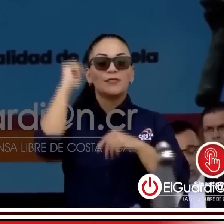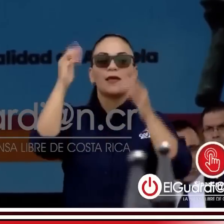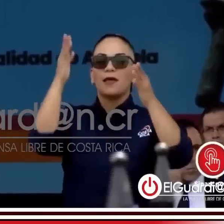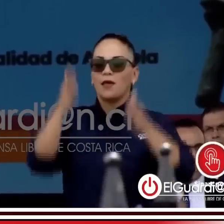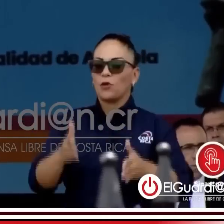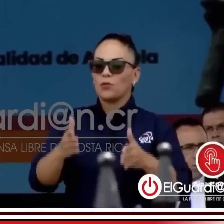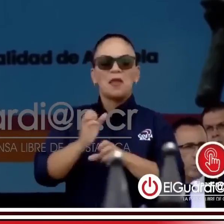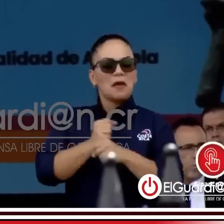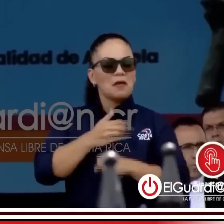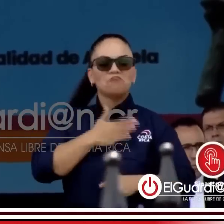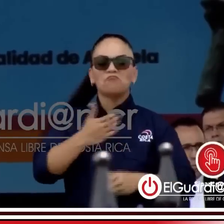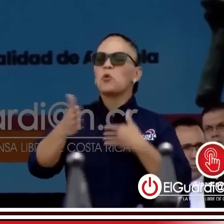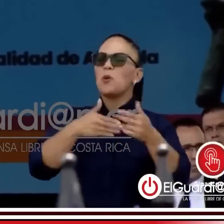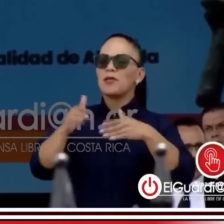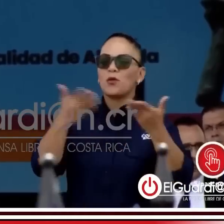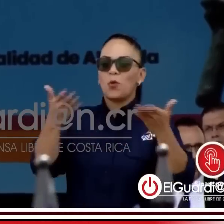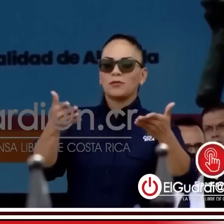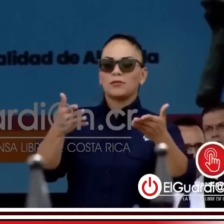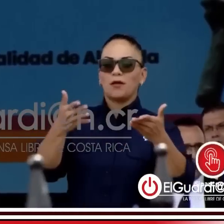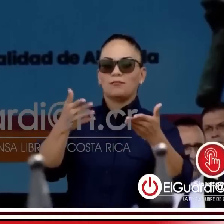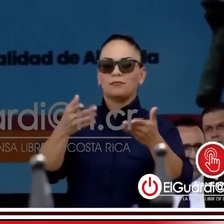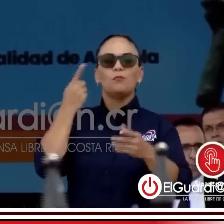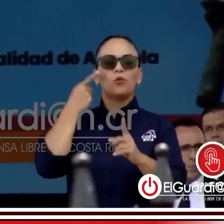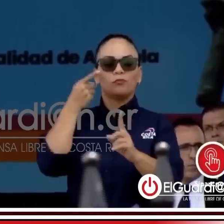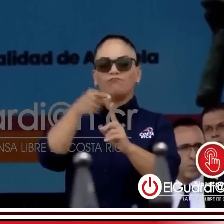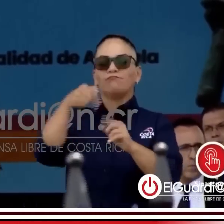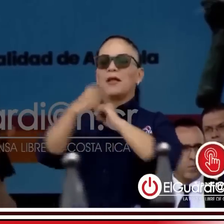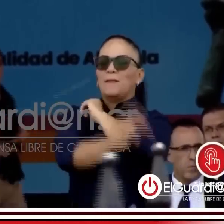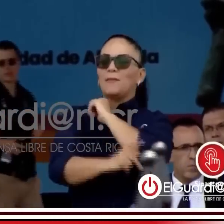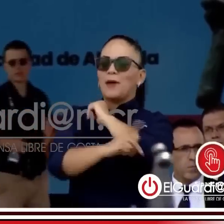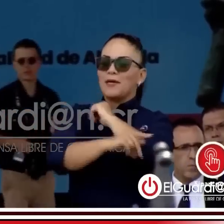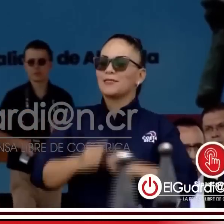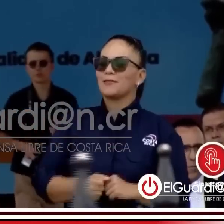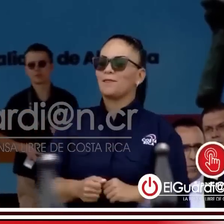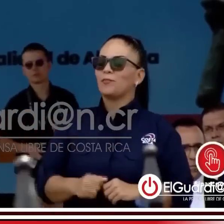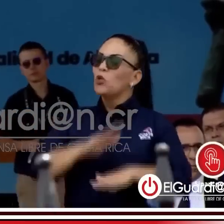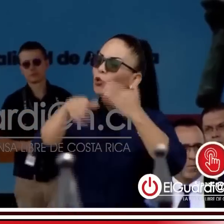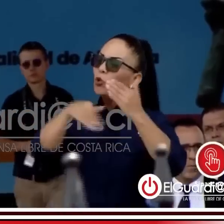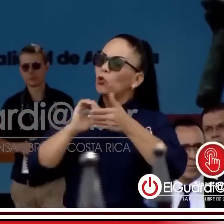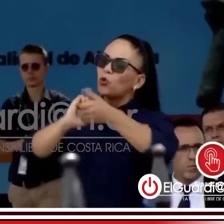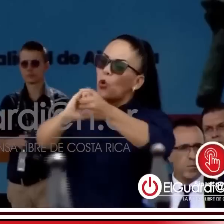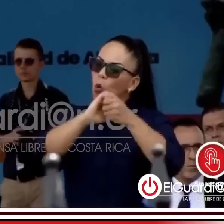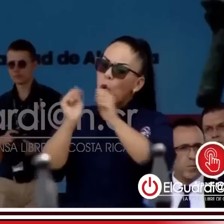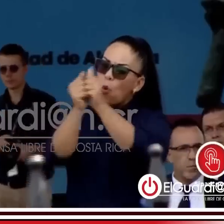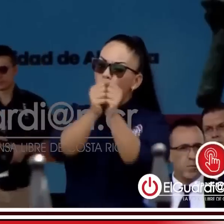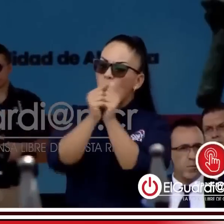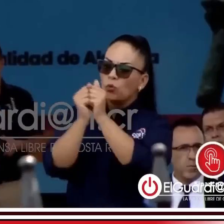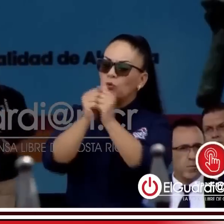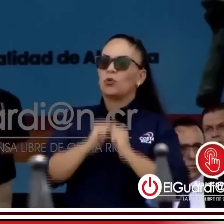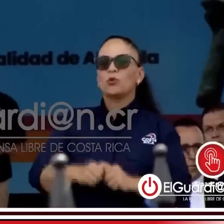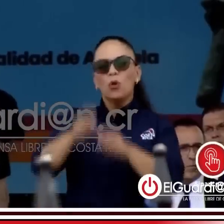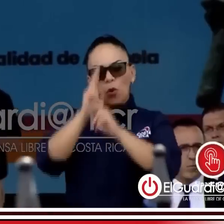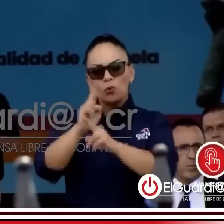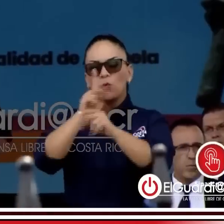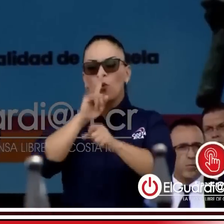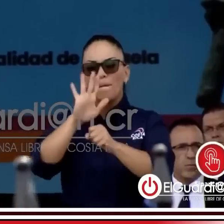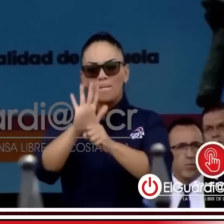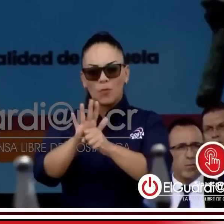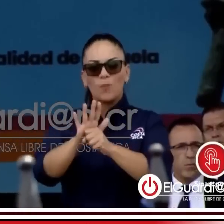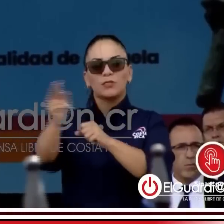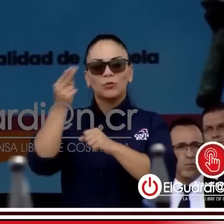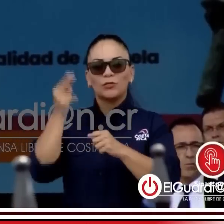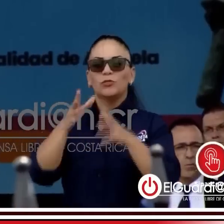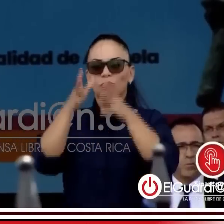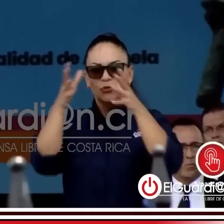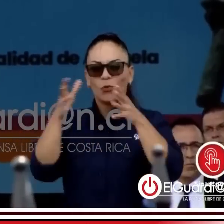harían cualquier cosa por este país. Hagamos juntos honor a ese compromiso